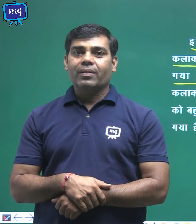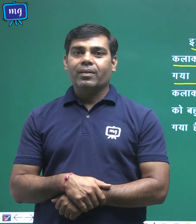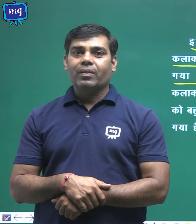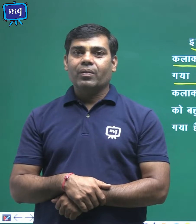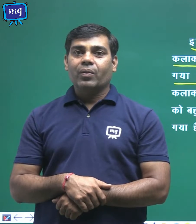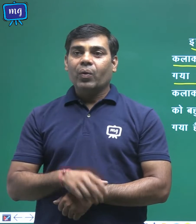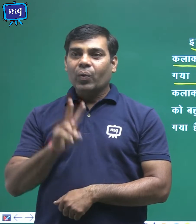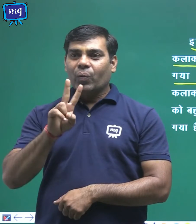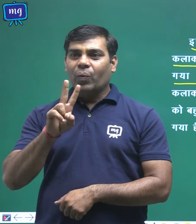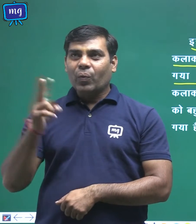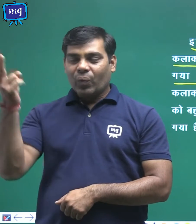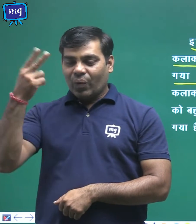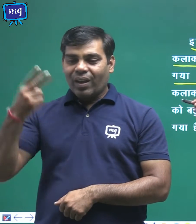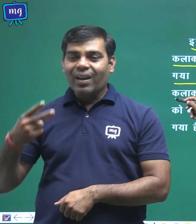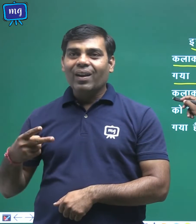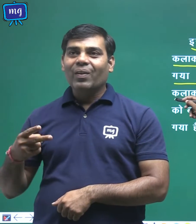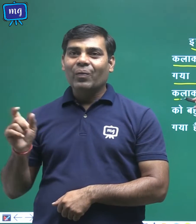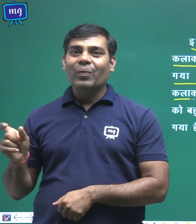दो कलाकारों